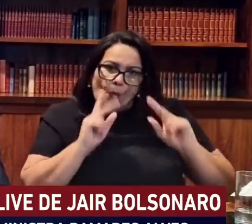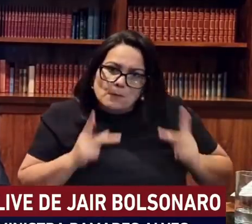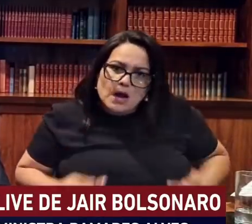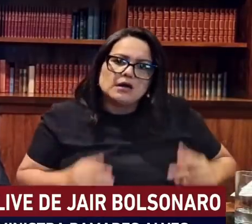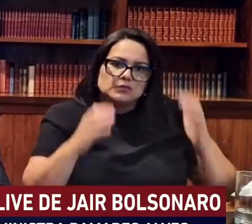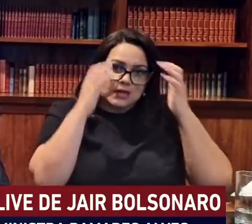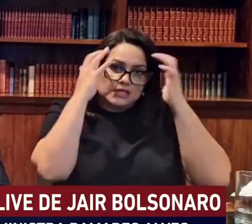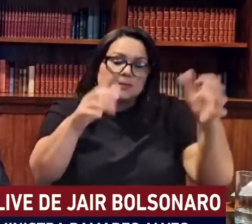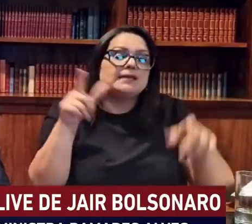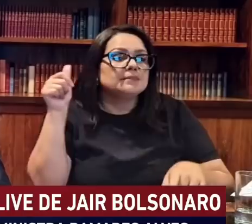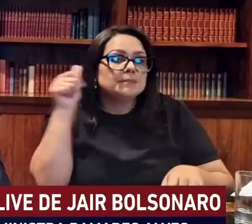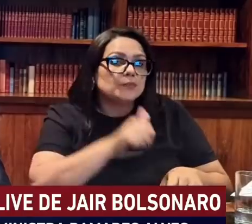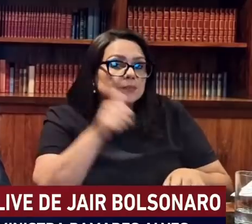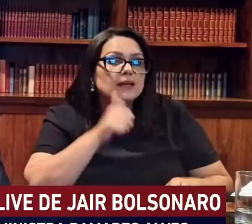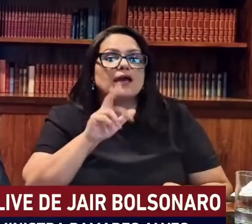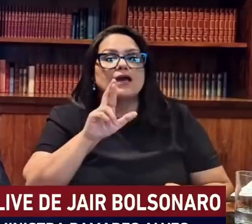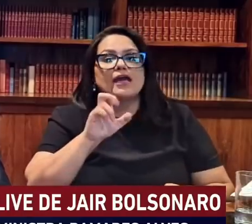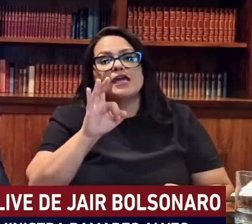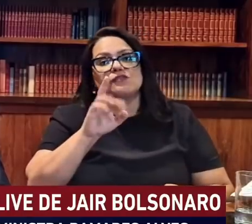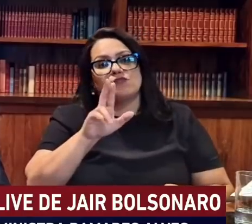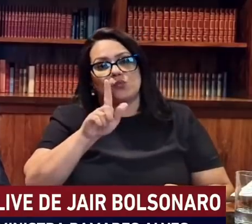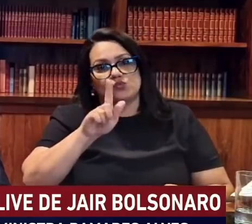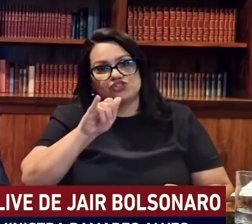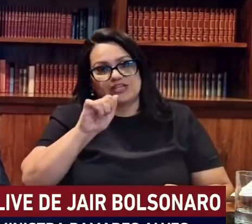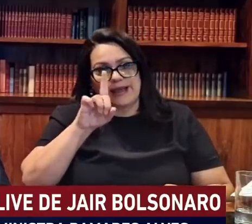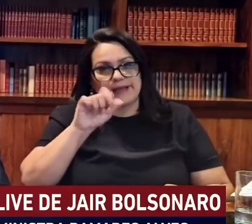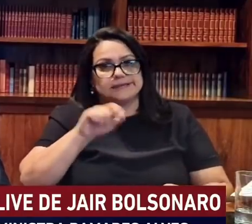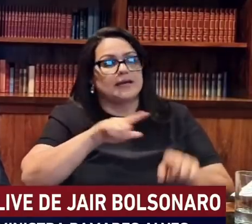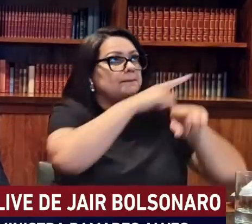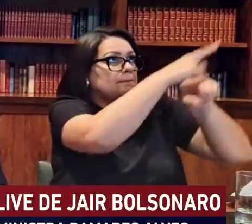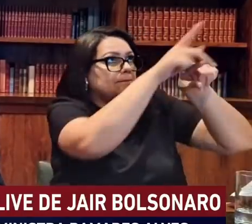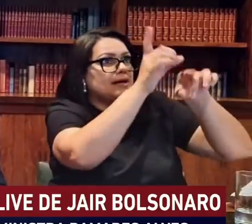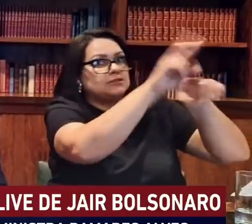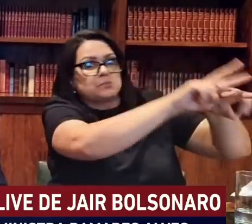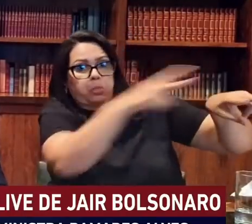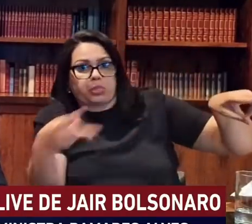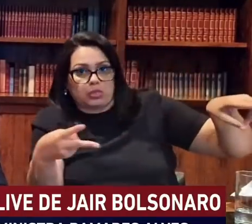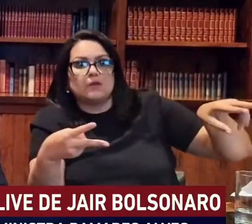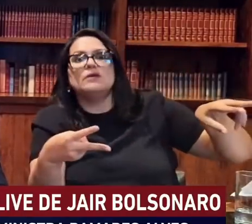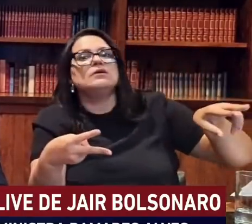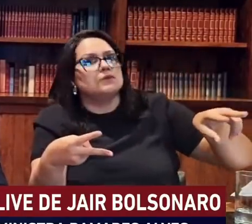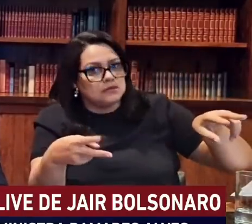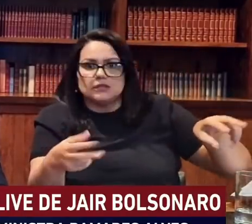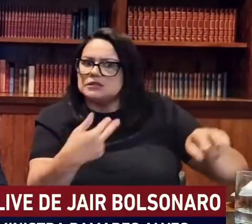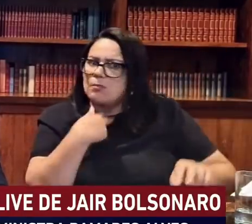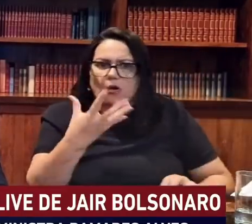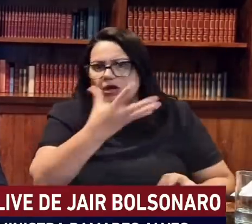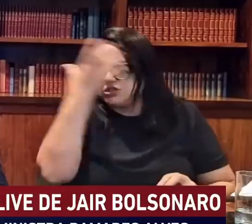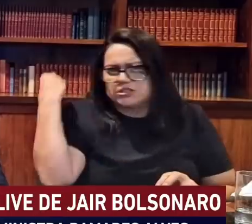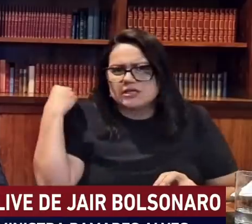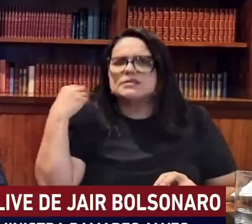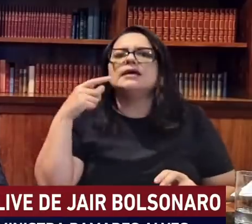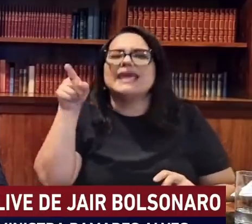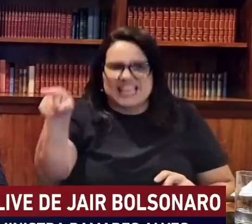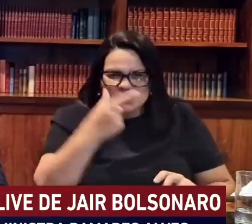mulher refugiada, à mulher imigrante. O que esse deputado fez não pode ser esquecido. Ele tem que ter